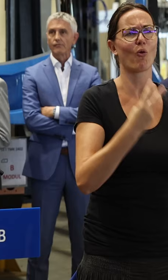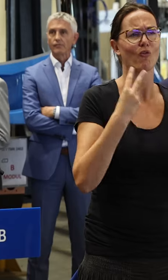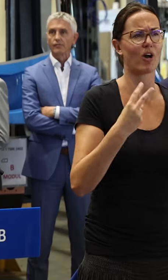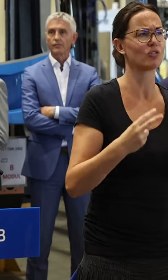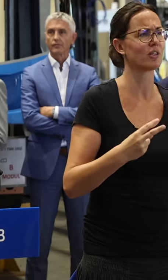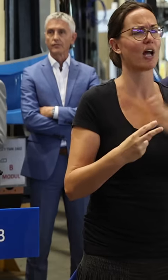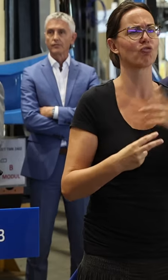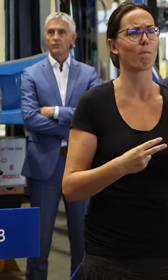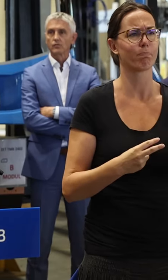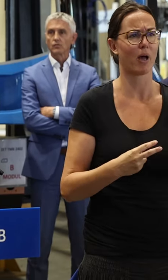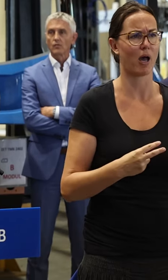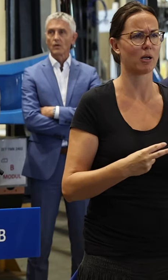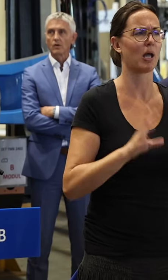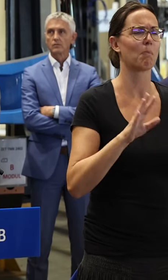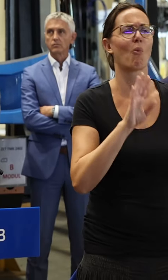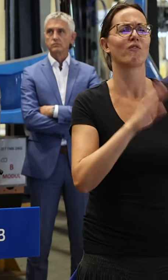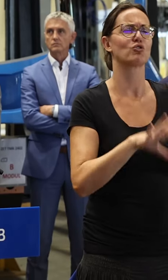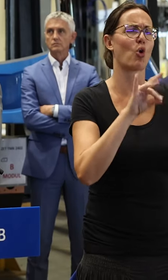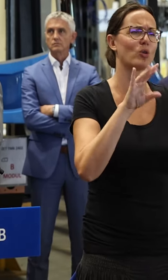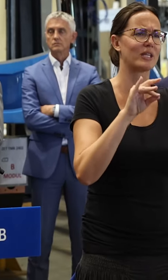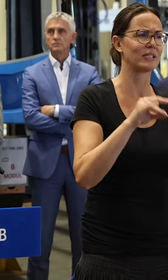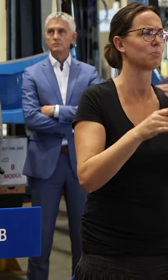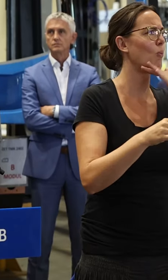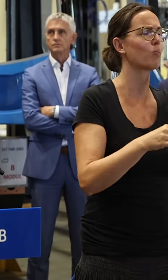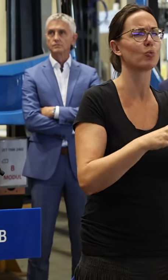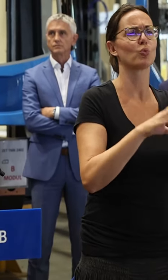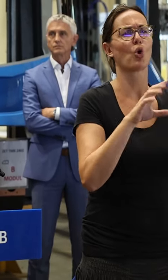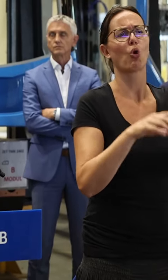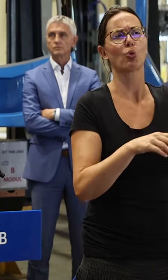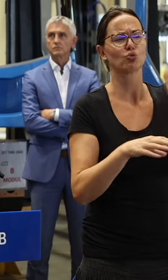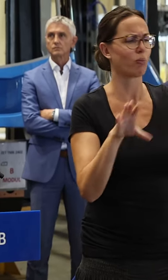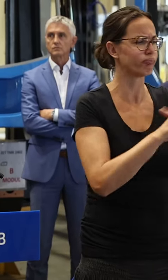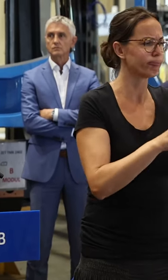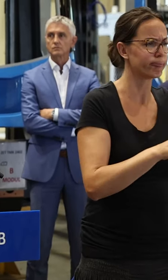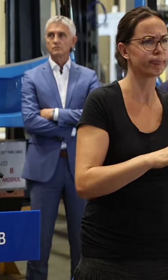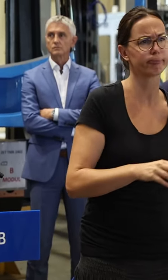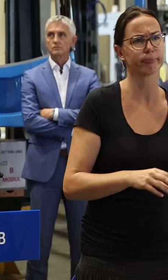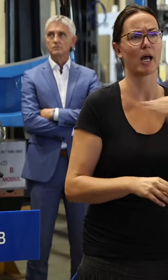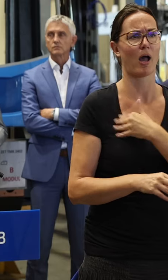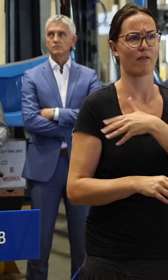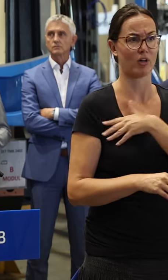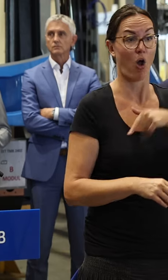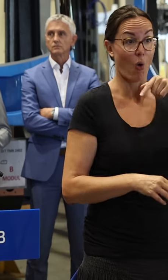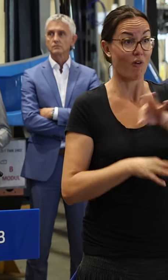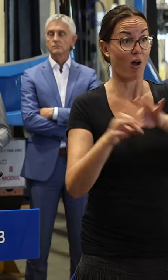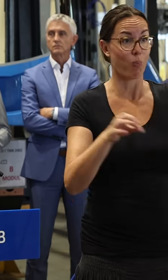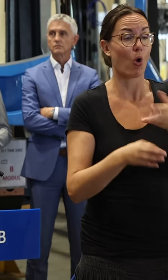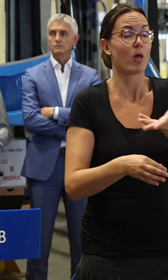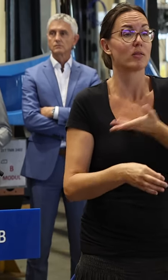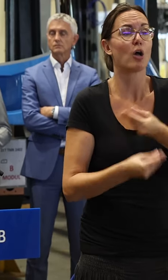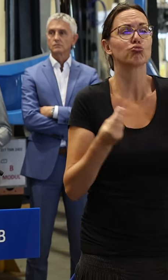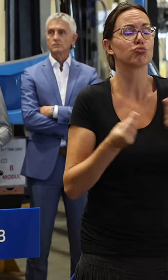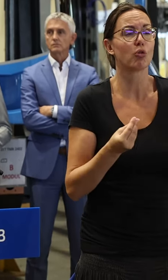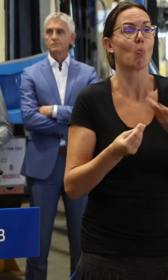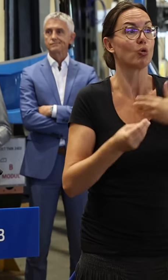naše partnere kojih je više desetaka sa stotinama zaposlenih u Republici Hrvatskoj. Ovakvi projekti omogućavaju nam daljnji